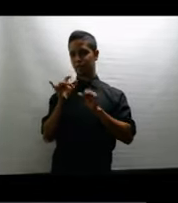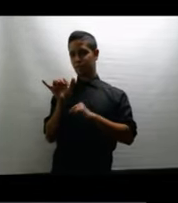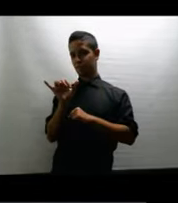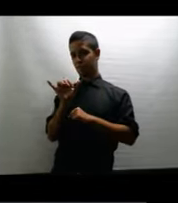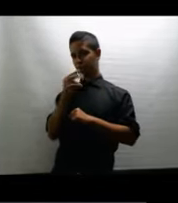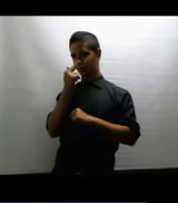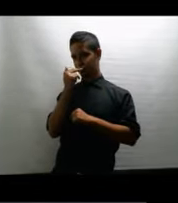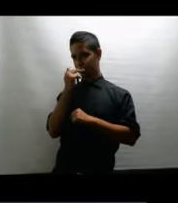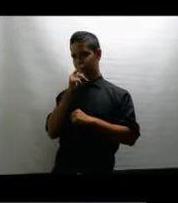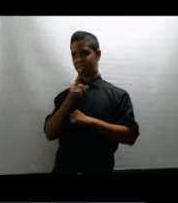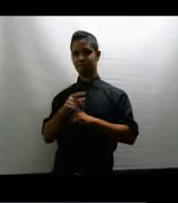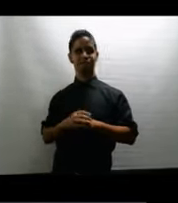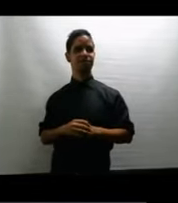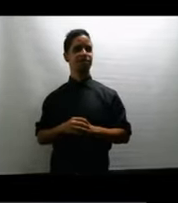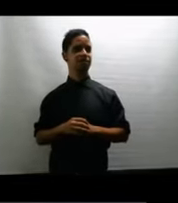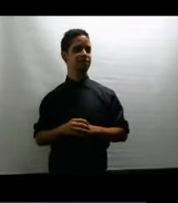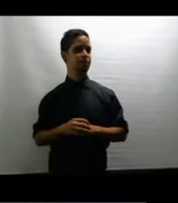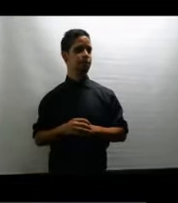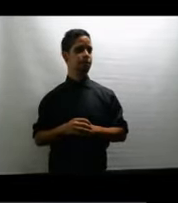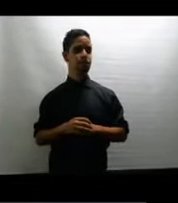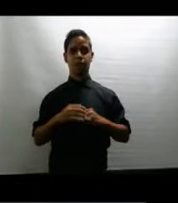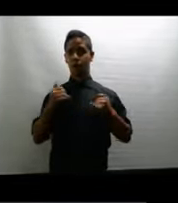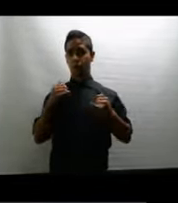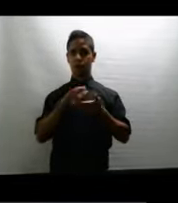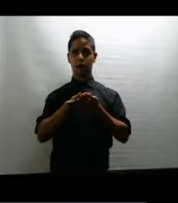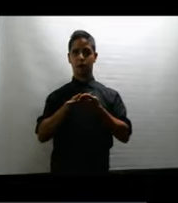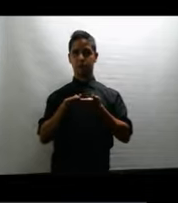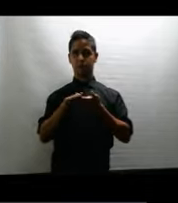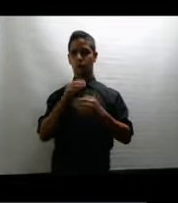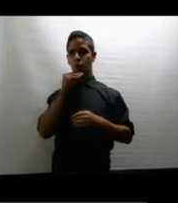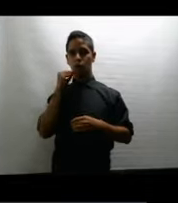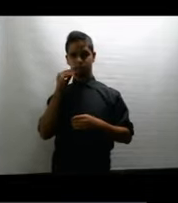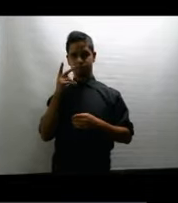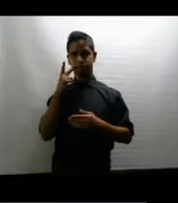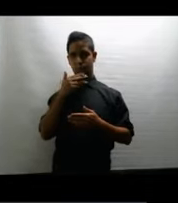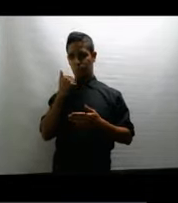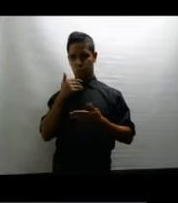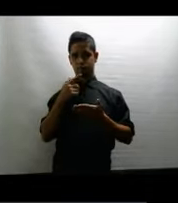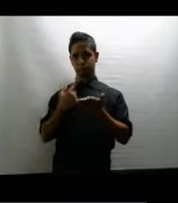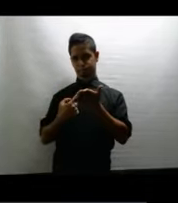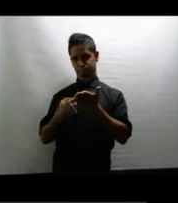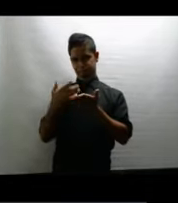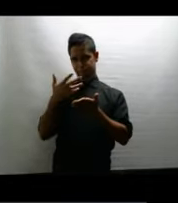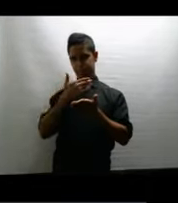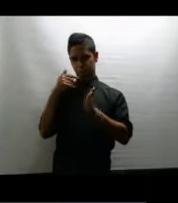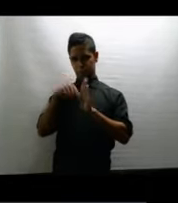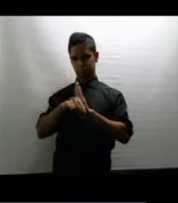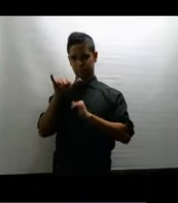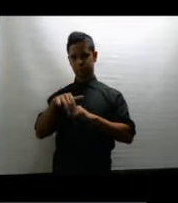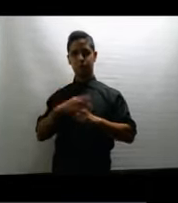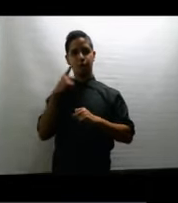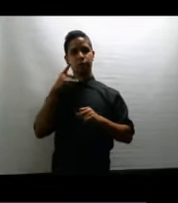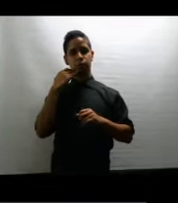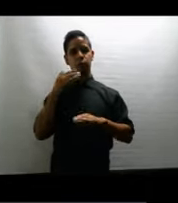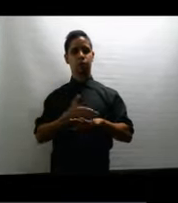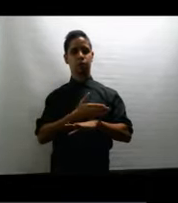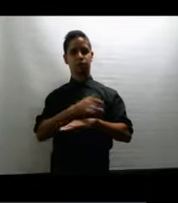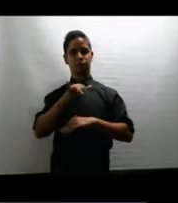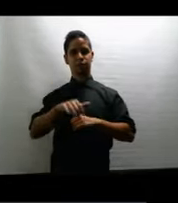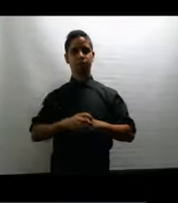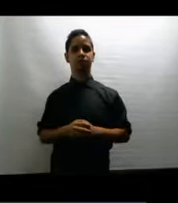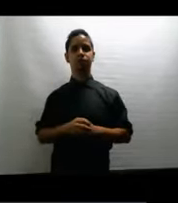Este. Okay. Entonces, vamos a la limpieza del hogar. Vamos, por favor. Sí. Mejor. Sí. Porque a ver si esto remonta. Sí.